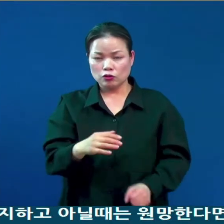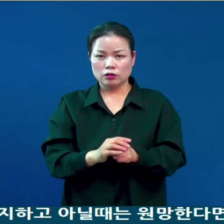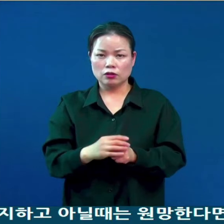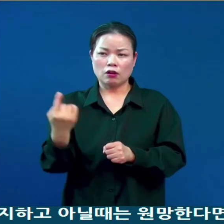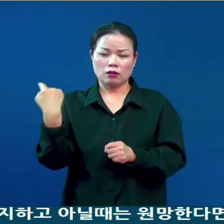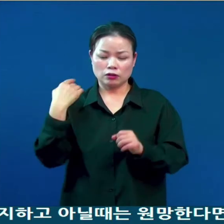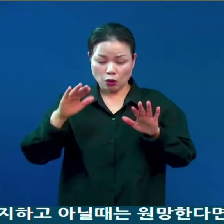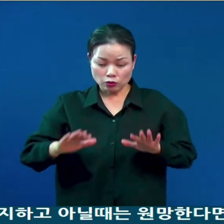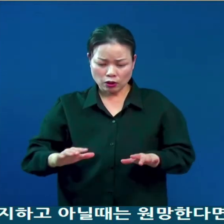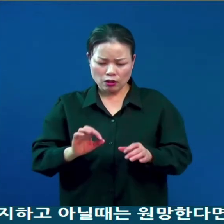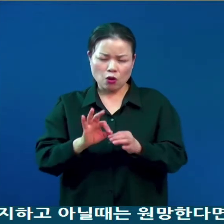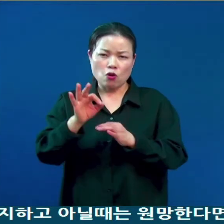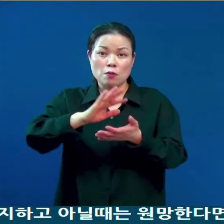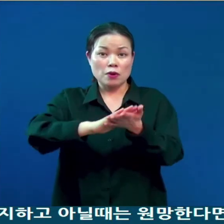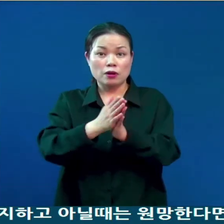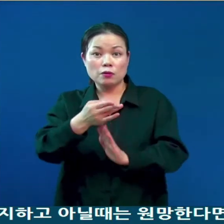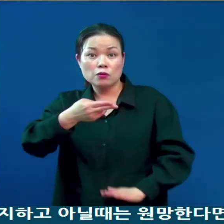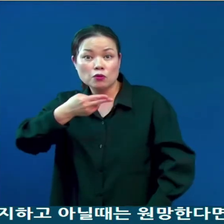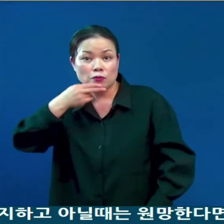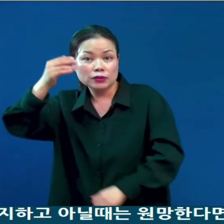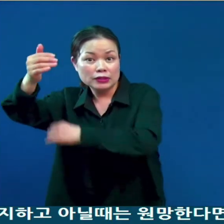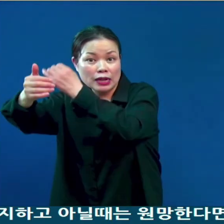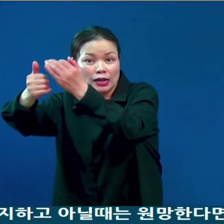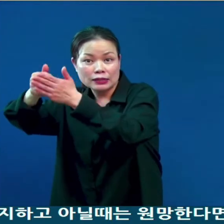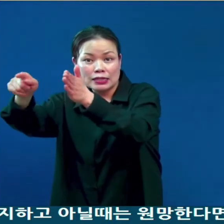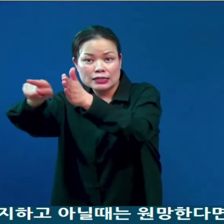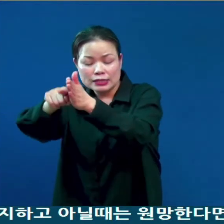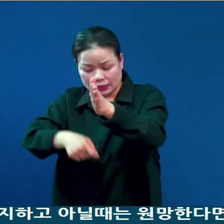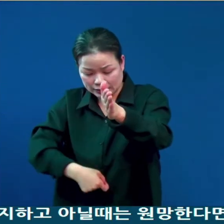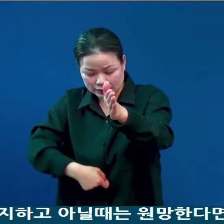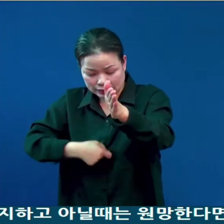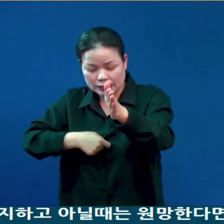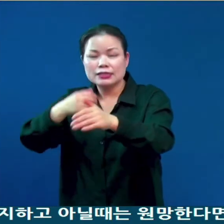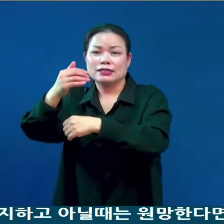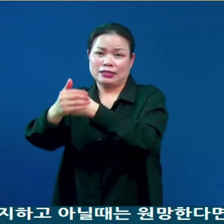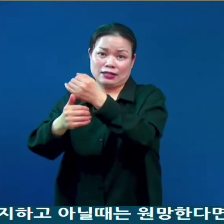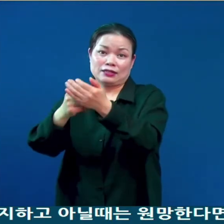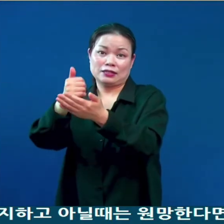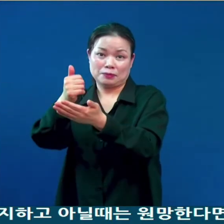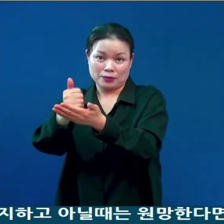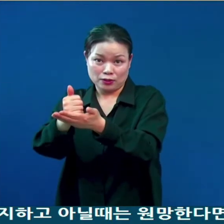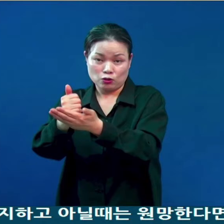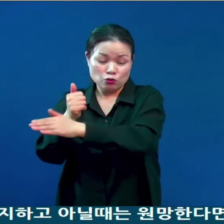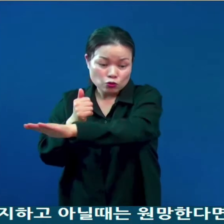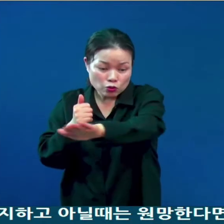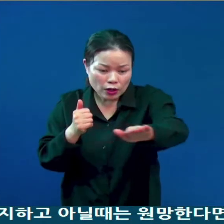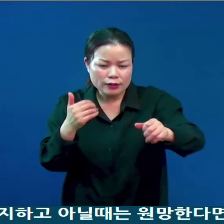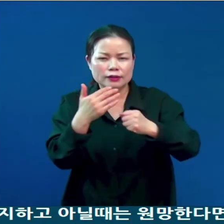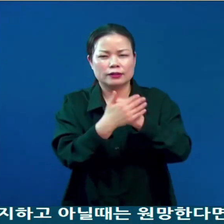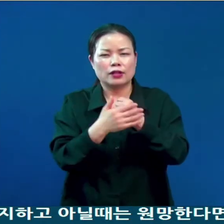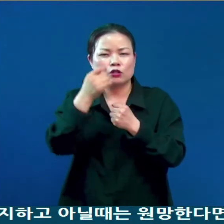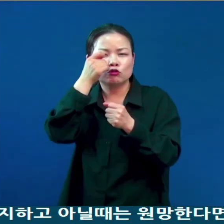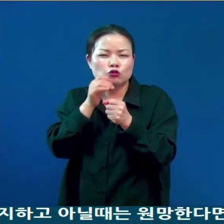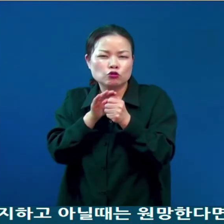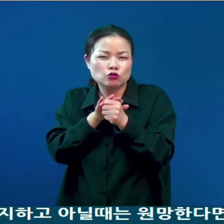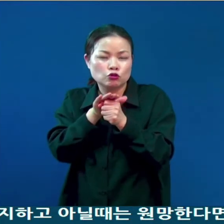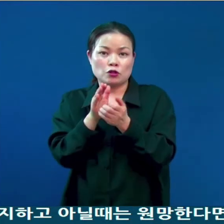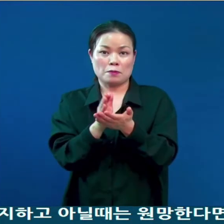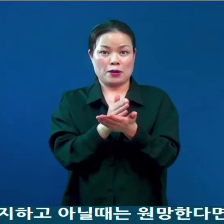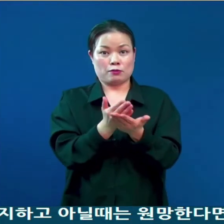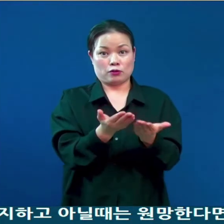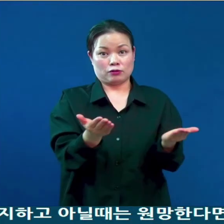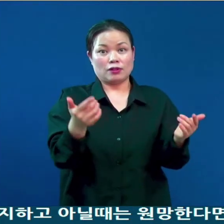영원토록 변함없으신 하나님이시고, 그 하나님은 신실하신 하나님이시고, 신실하신 하나님은 우리에게 은혜와 긍휼을 베풀어